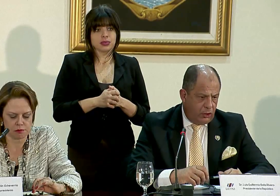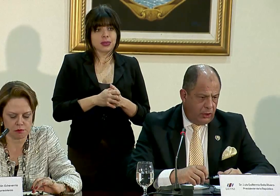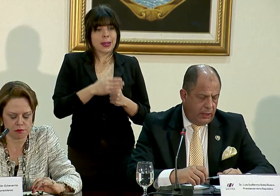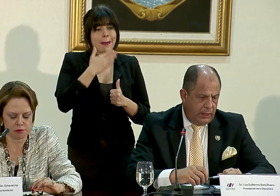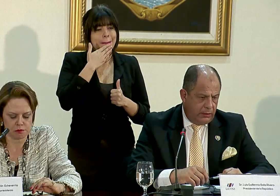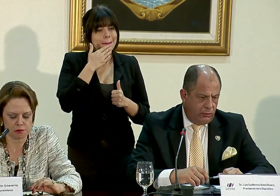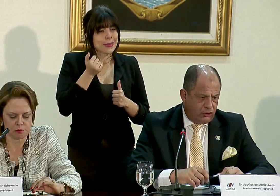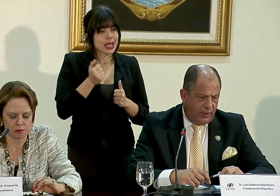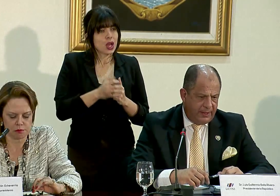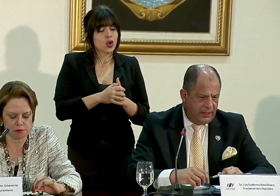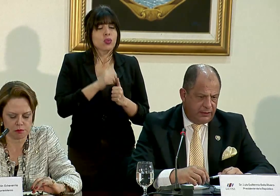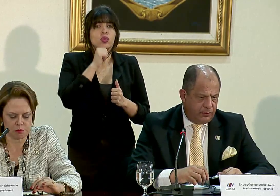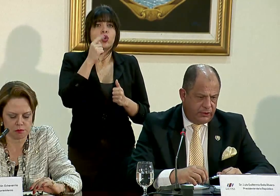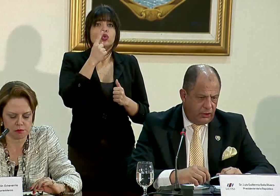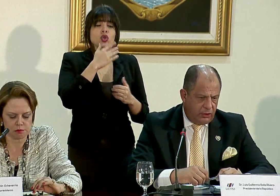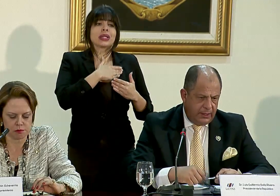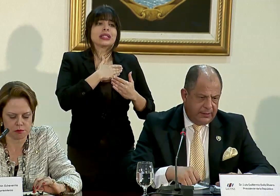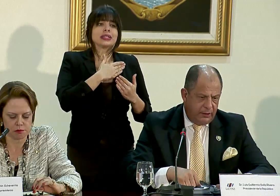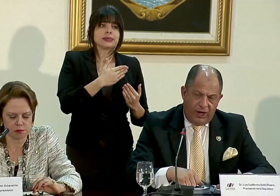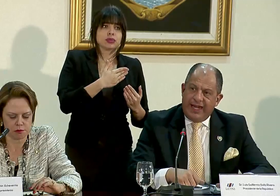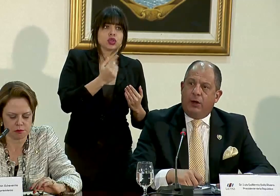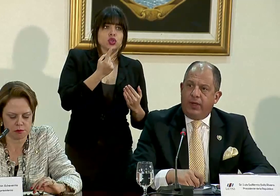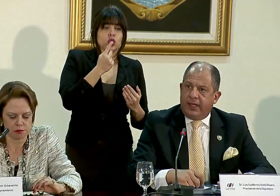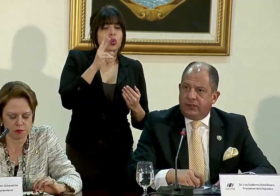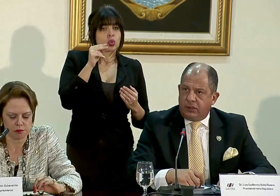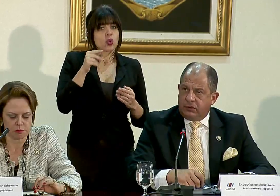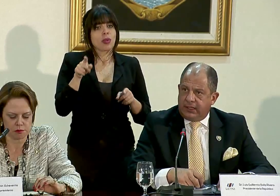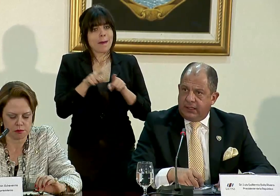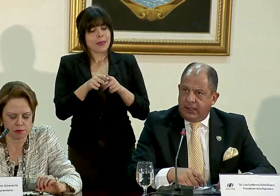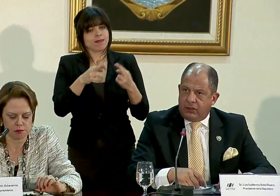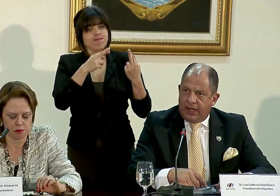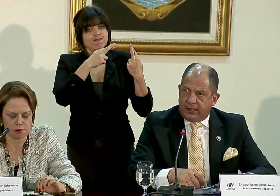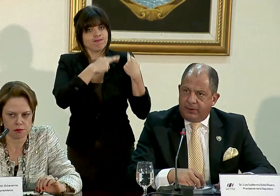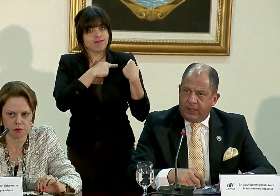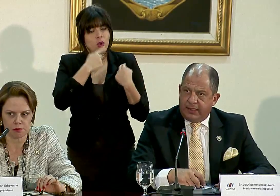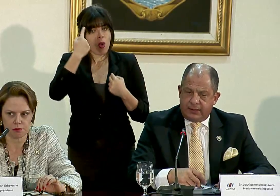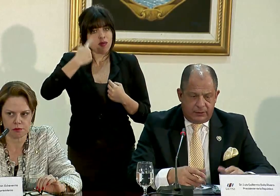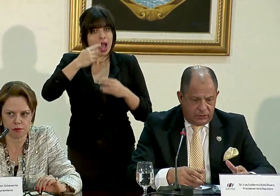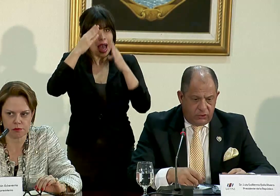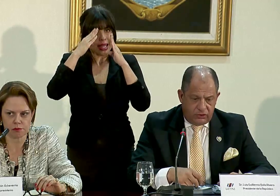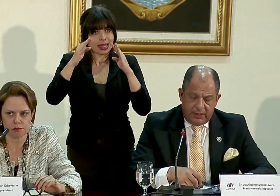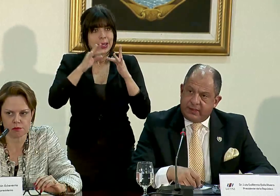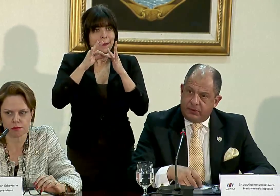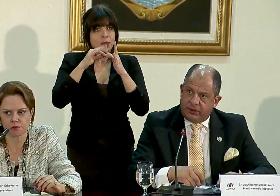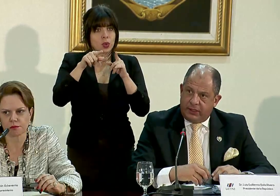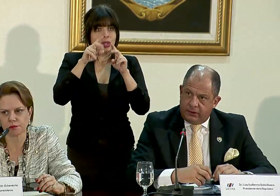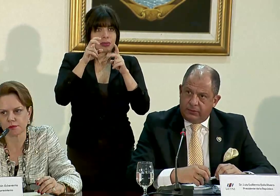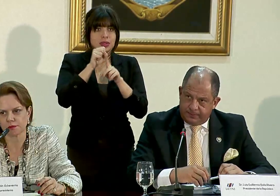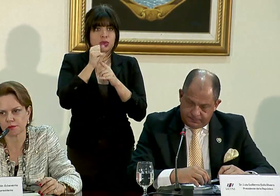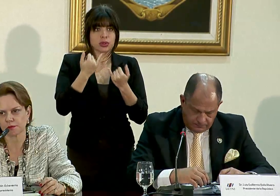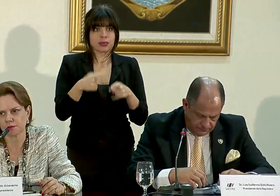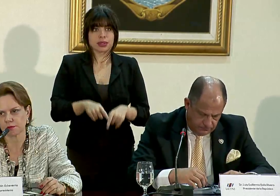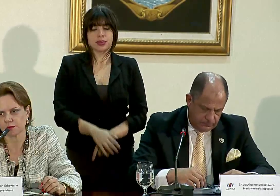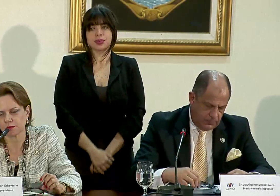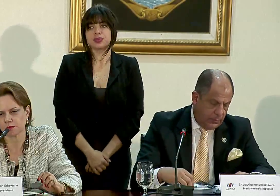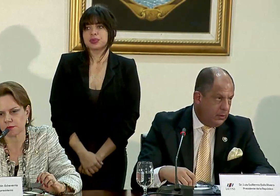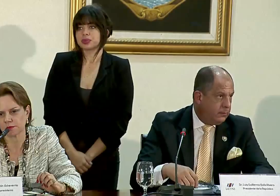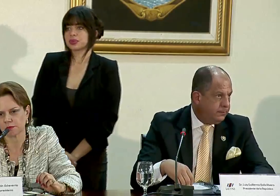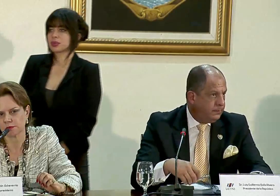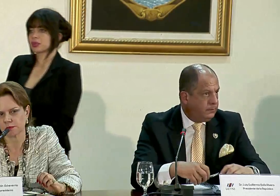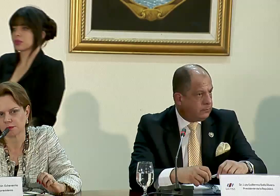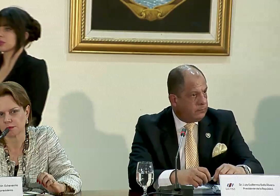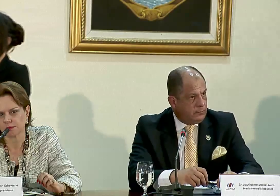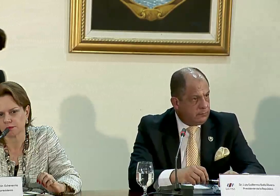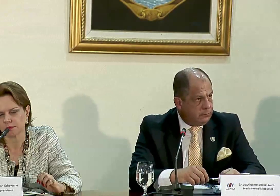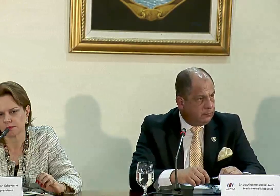mejor no solamente disposición sino en la obligación de atender con alta prioridad esta situación cosa que estamos haciendo de